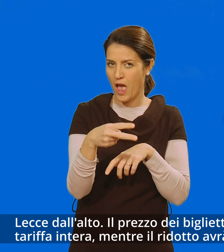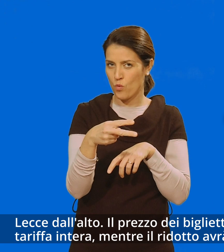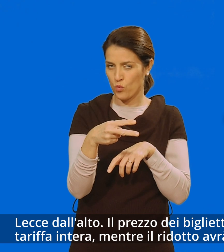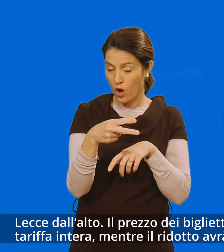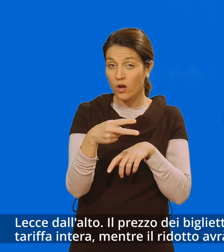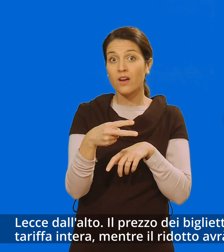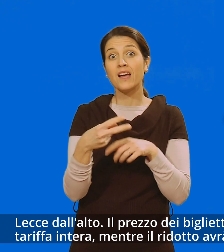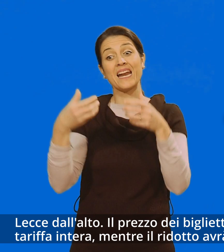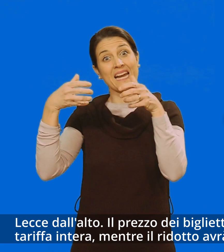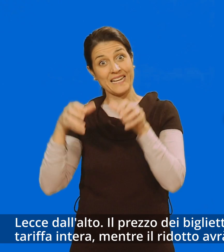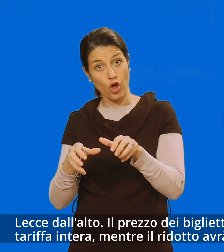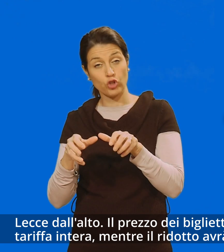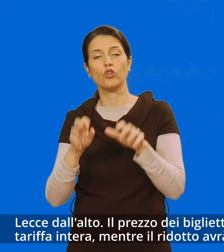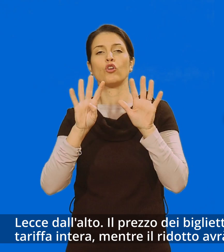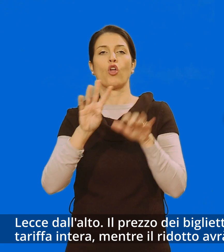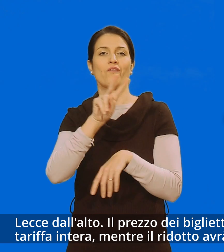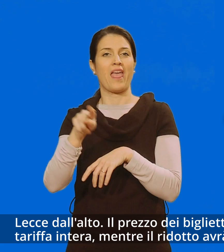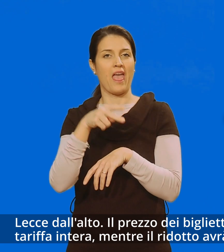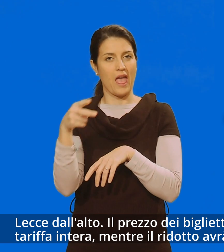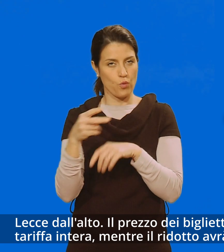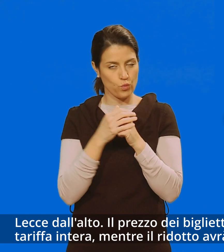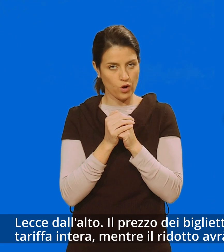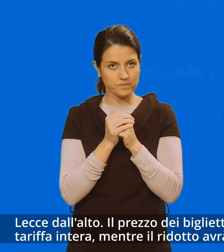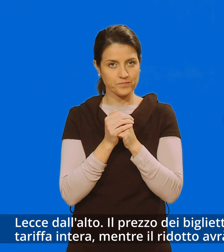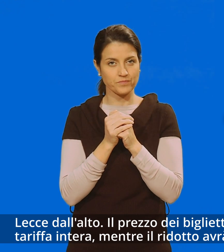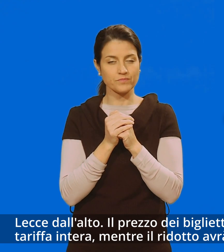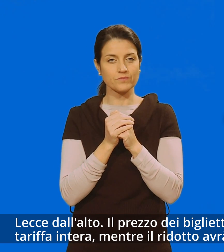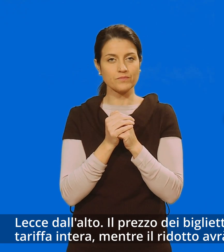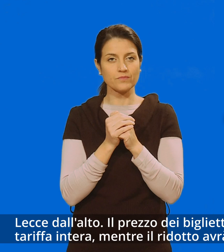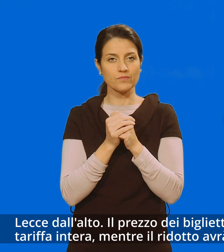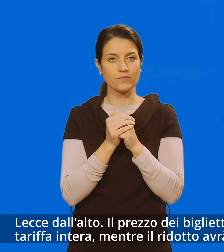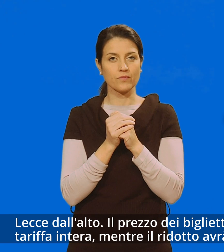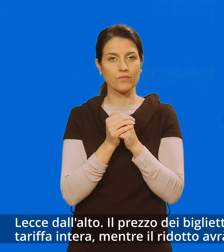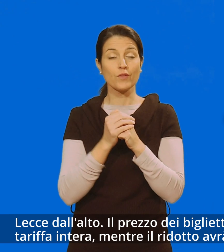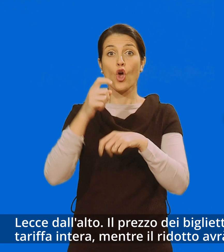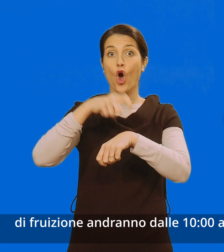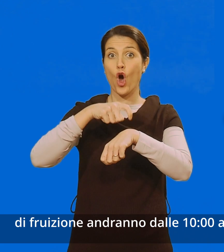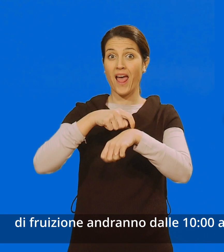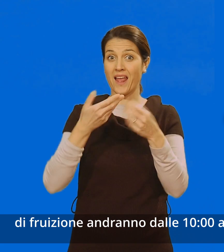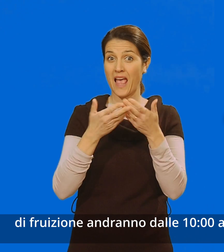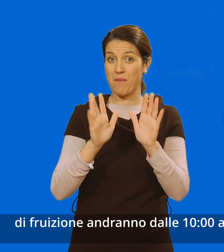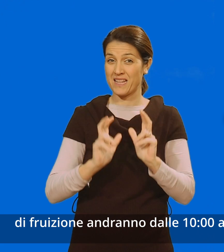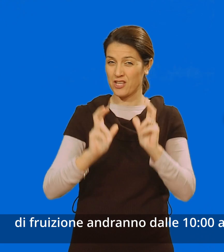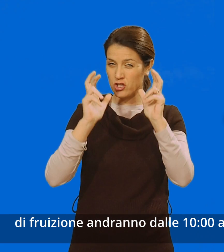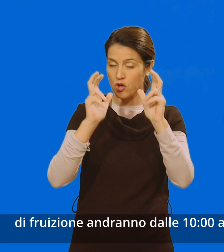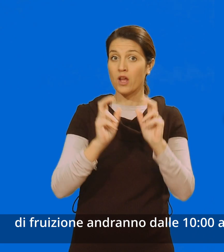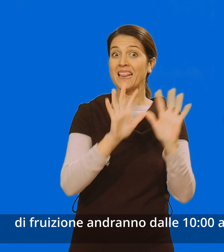mentre il ridotto avrà un costo di 9 euro gli orari di fruizione andranno